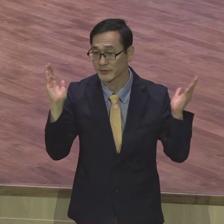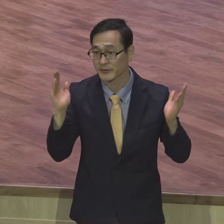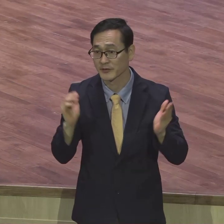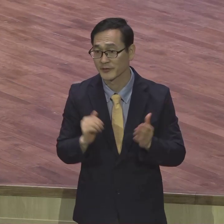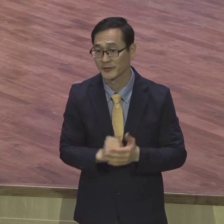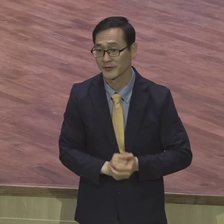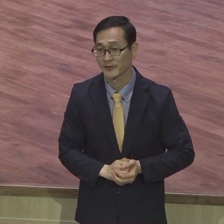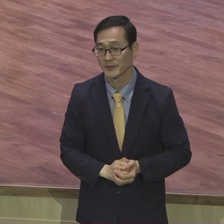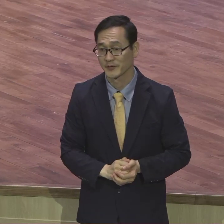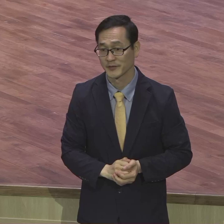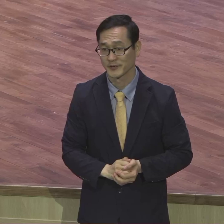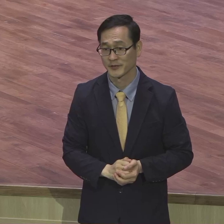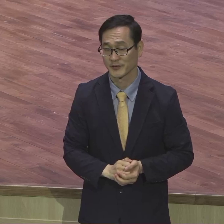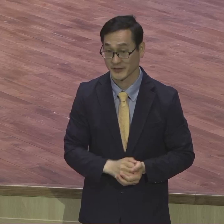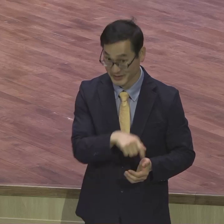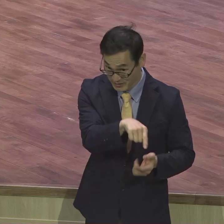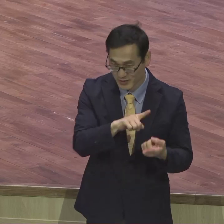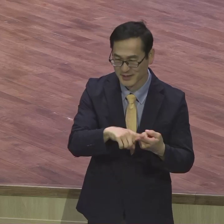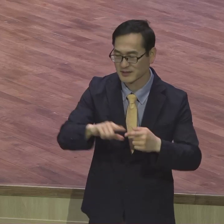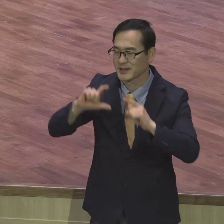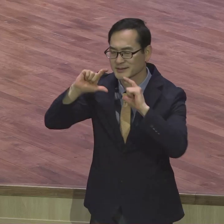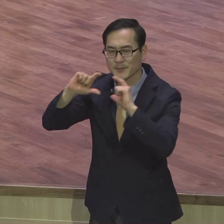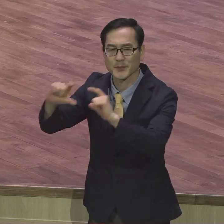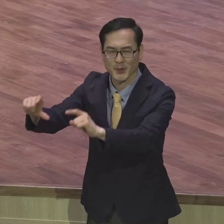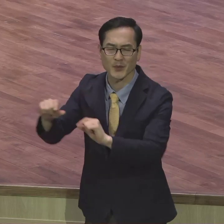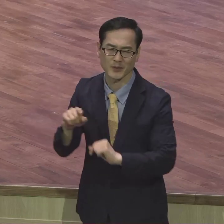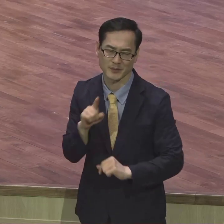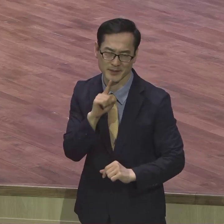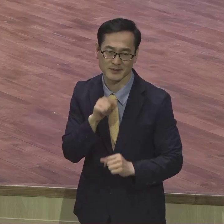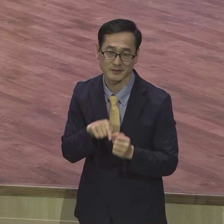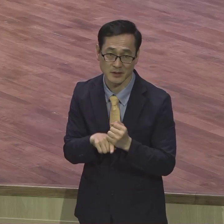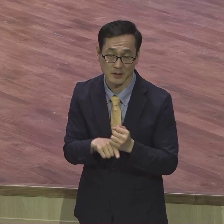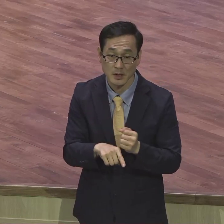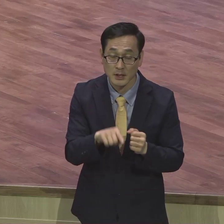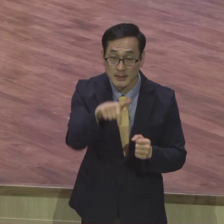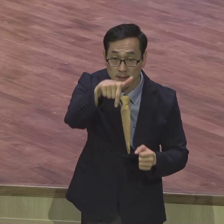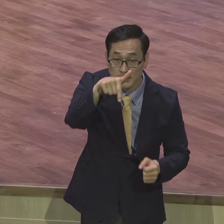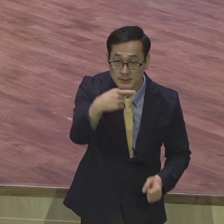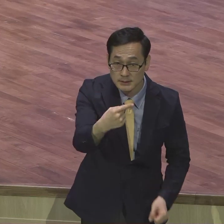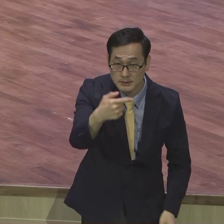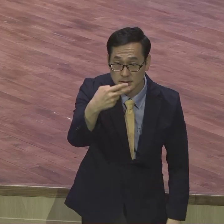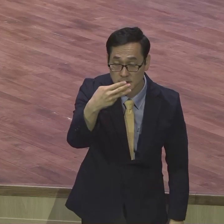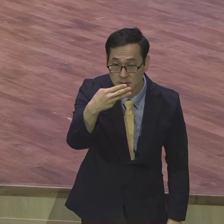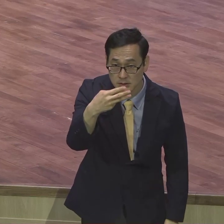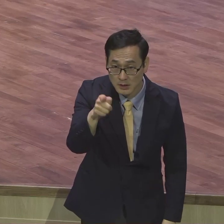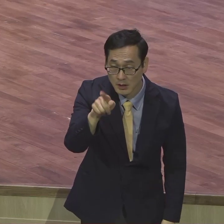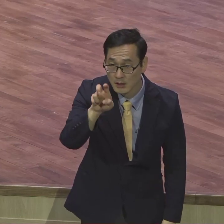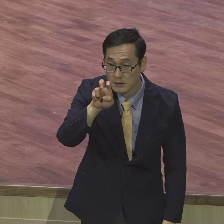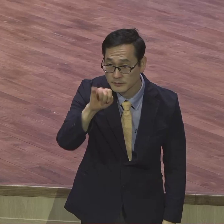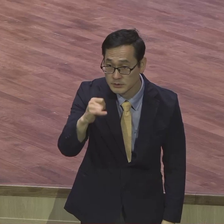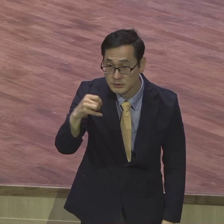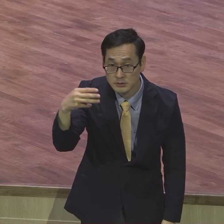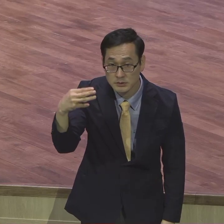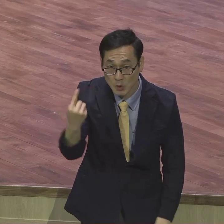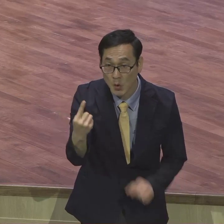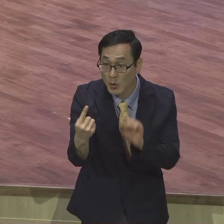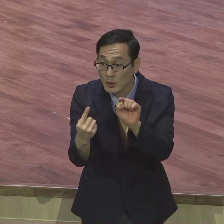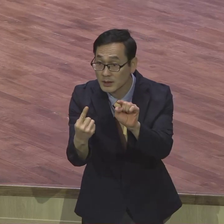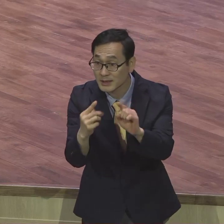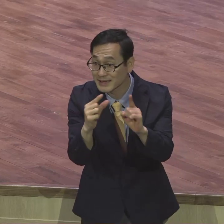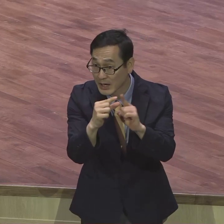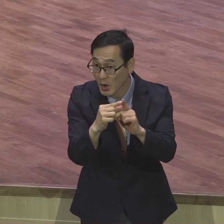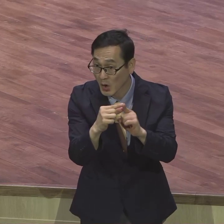그것을 선포하는 거예요. 여기서 그러므로 라는 이 단어가 아주 중요합니다. 바울은 이 로마설을